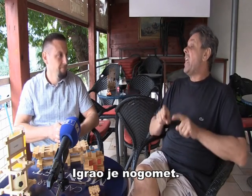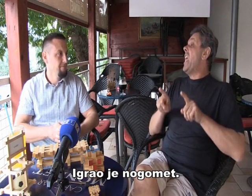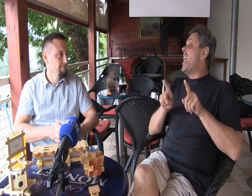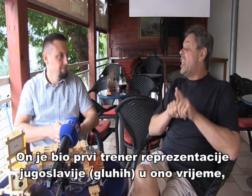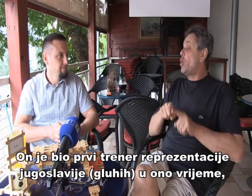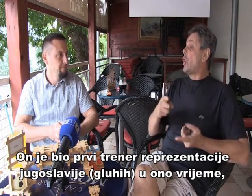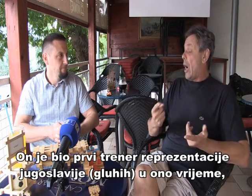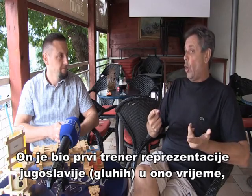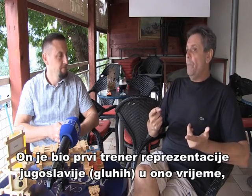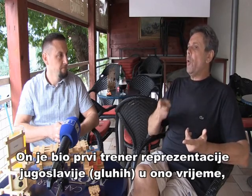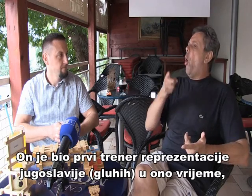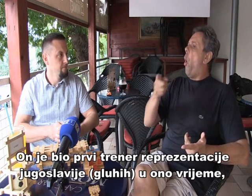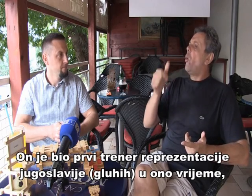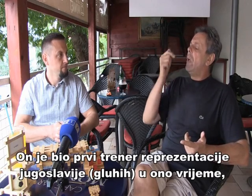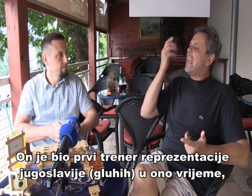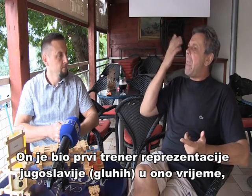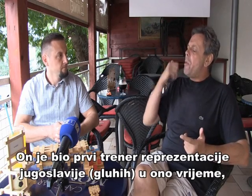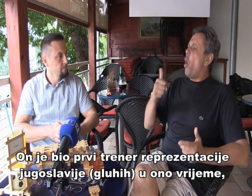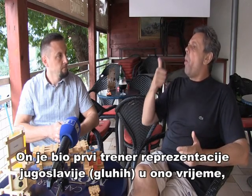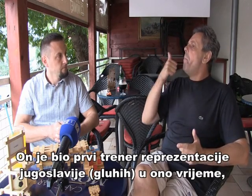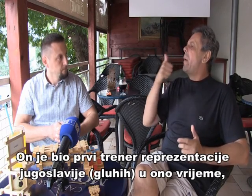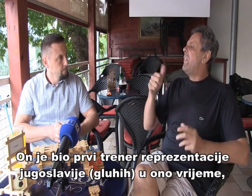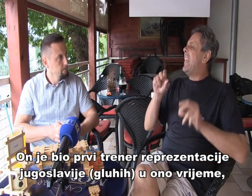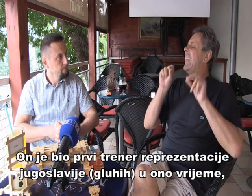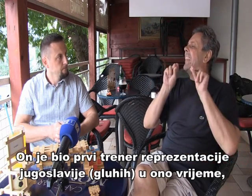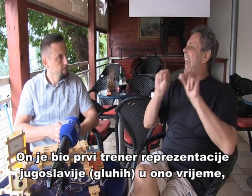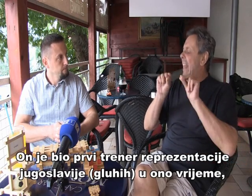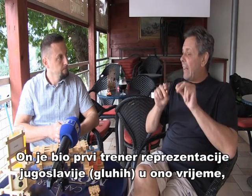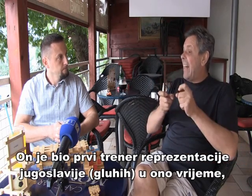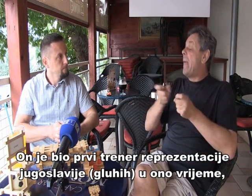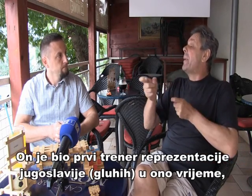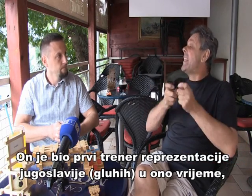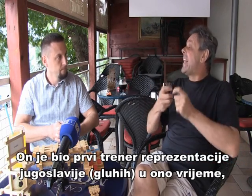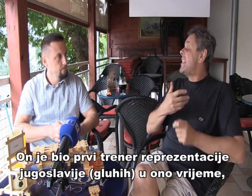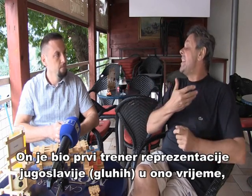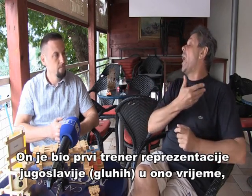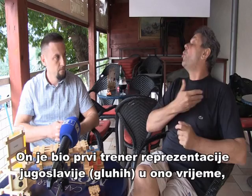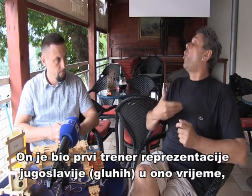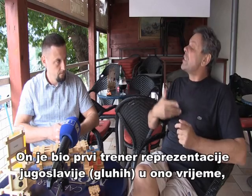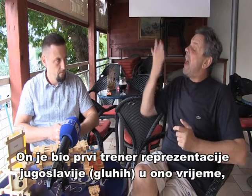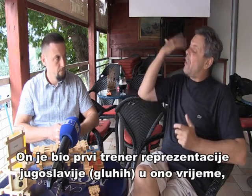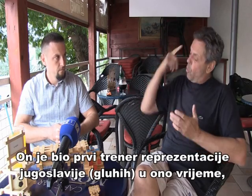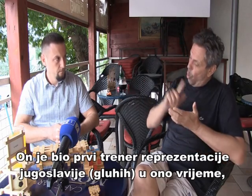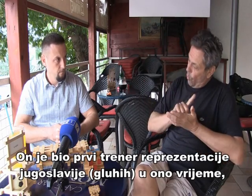I isto tako, on je bio prvi trener reprezentacije Jugoslavije u ono